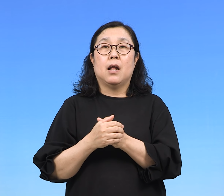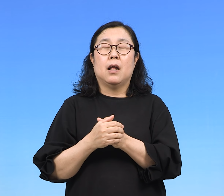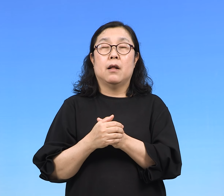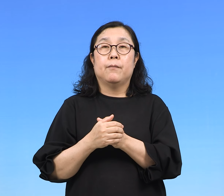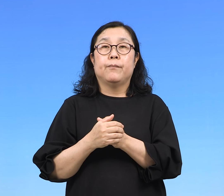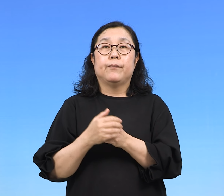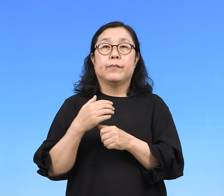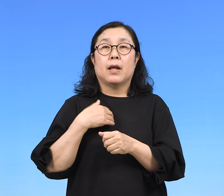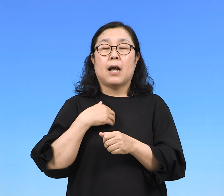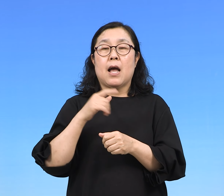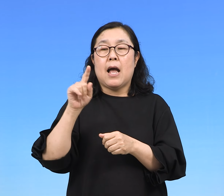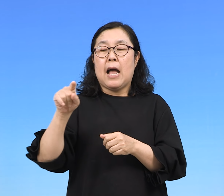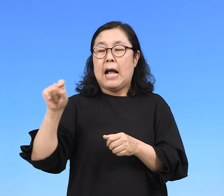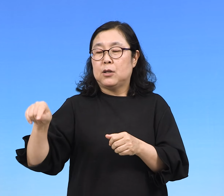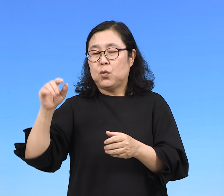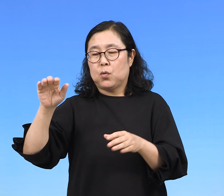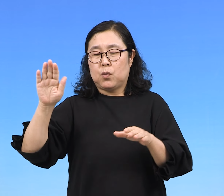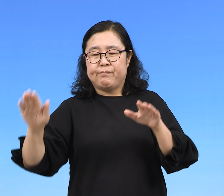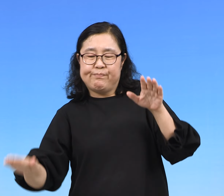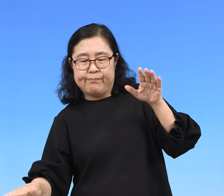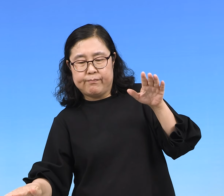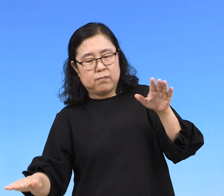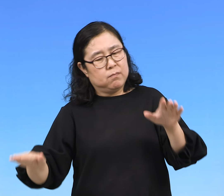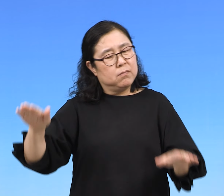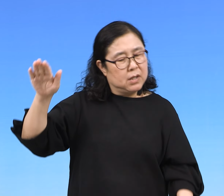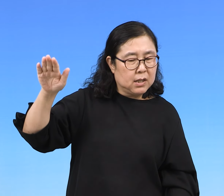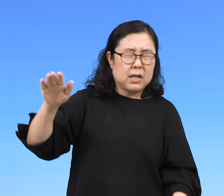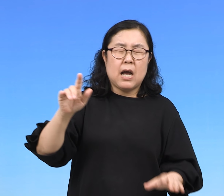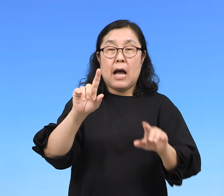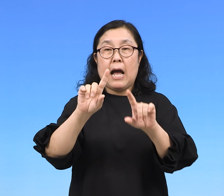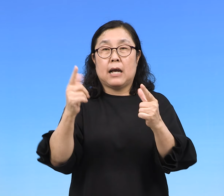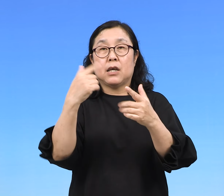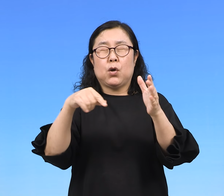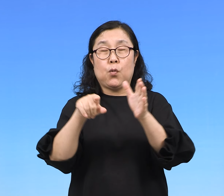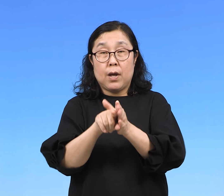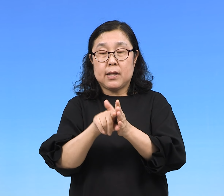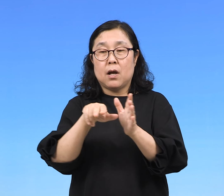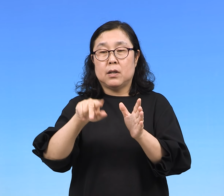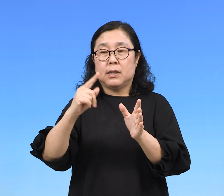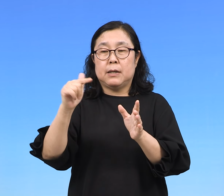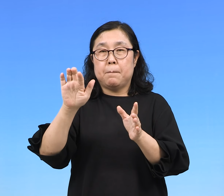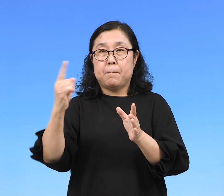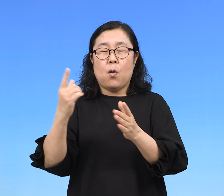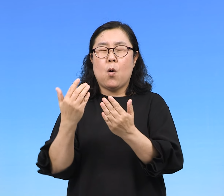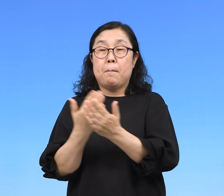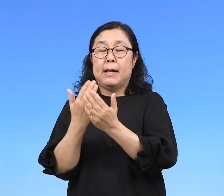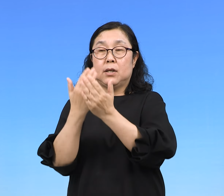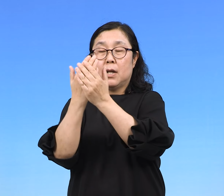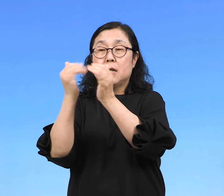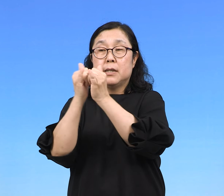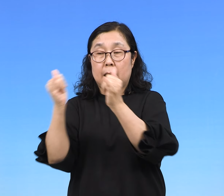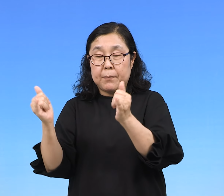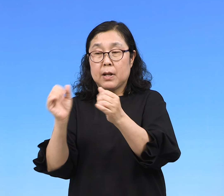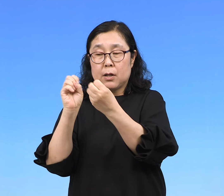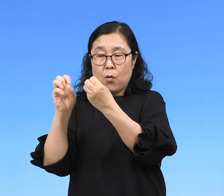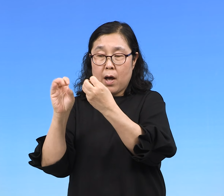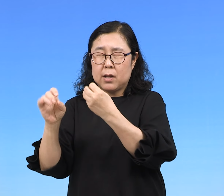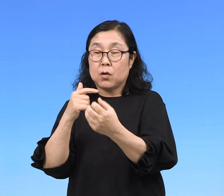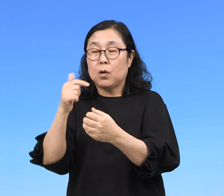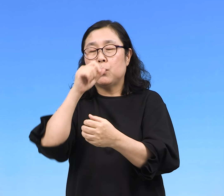극단으로 치우치지 않기 위하여 저는 진보적인 분들하고 대화 나누는 거 좋아하고 그들이 어떤 생각을 갖고 있는지 알기를